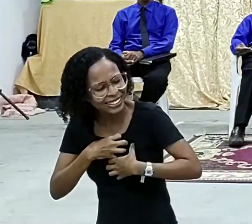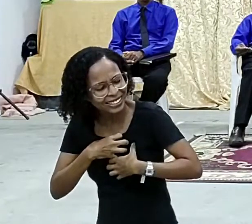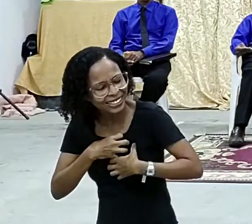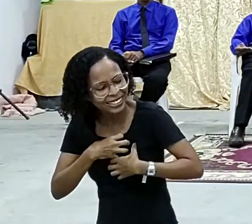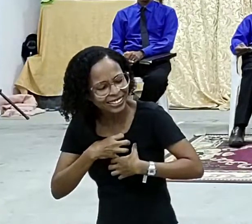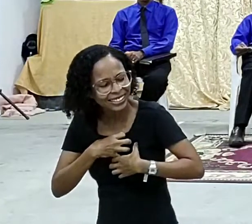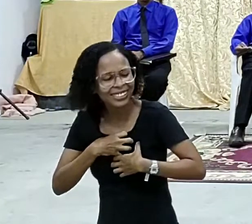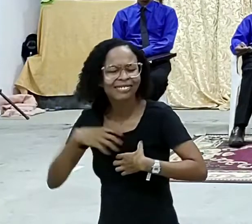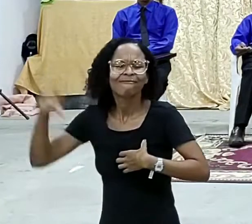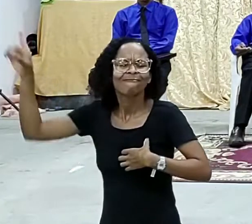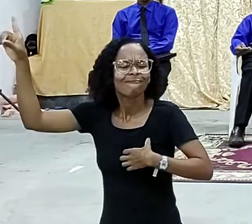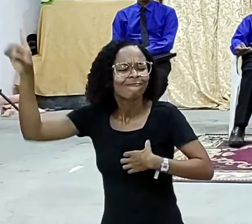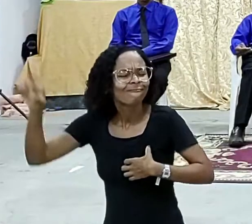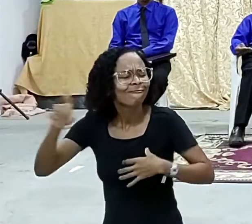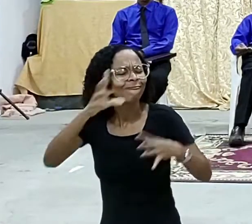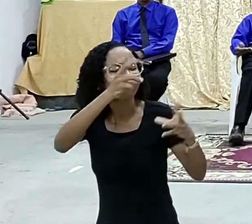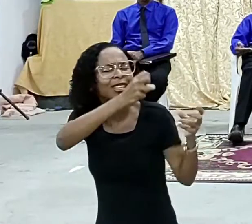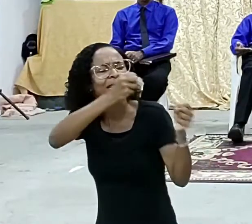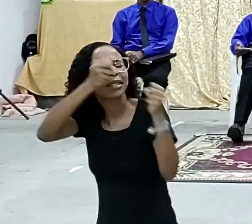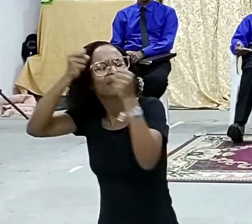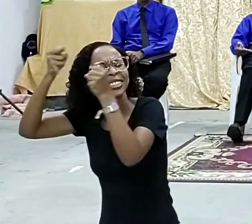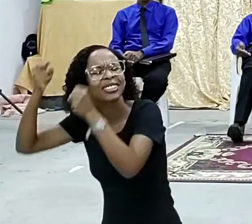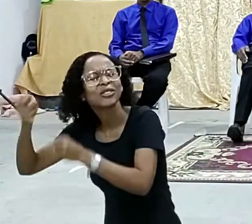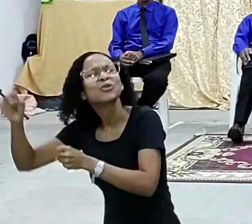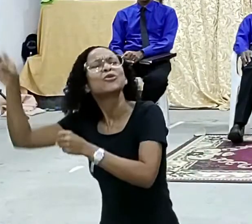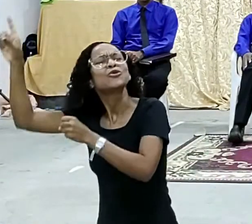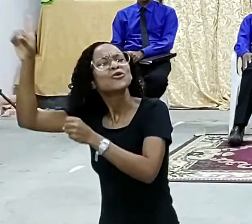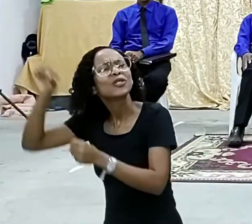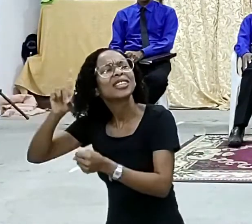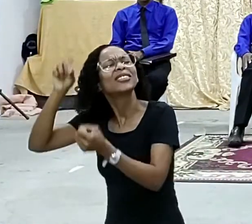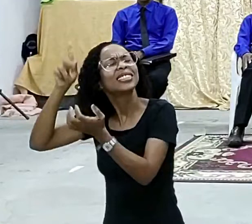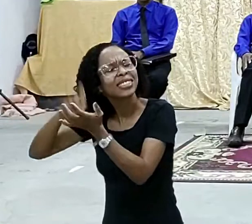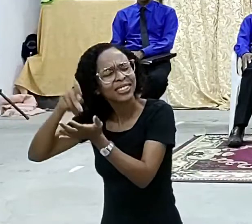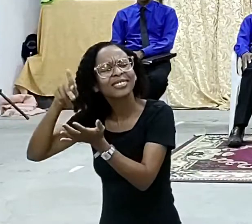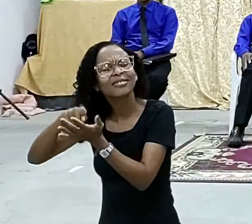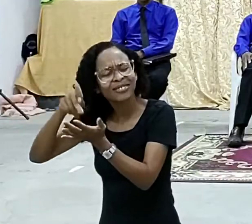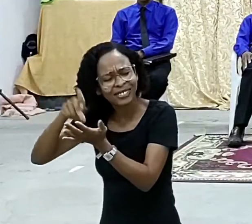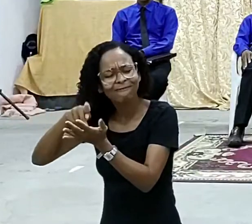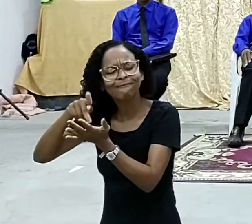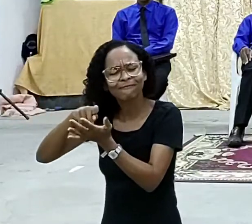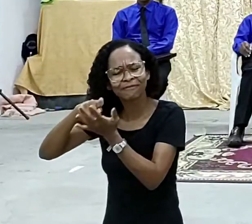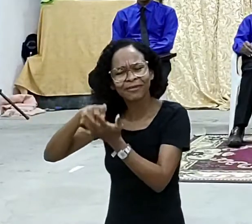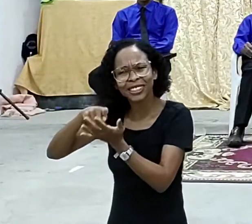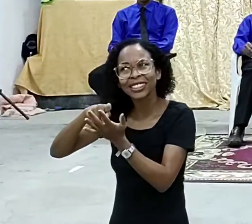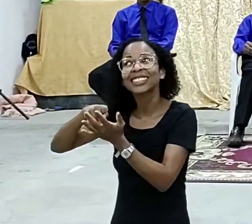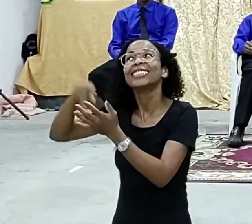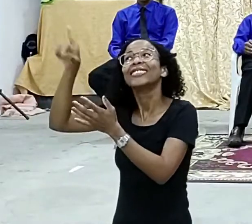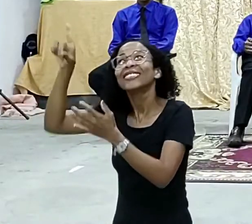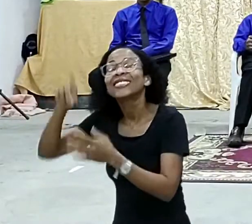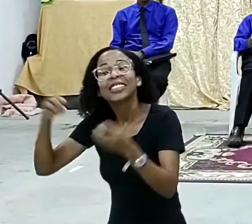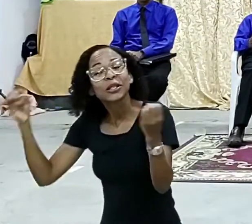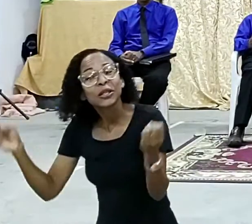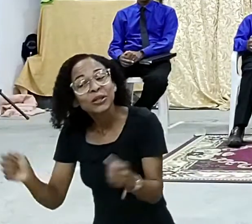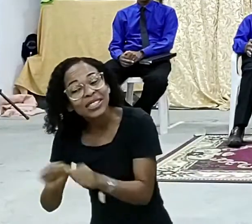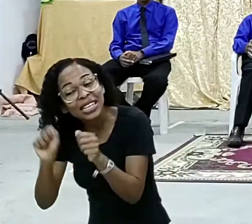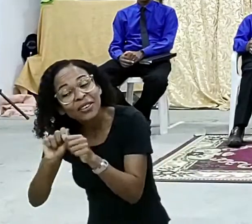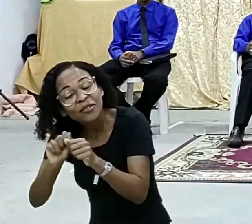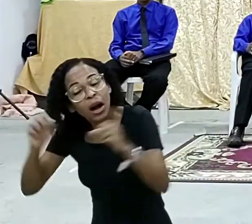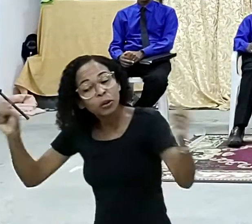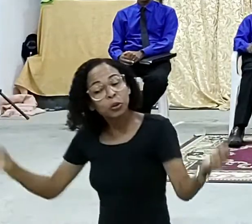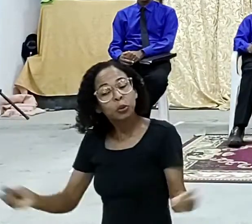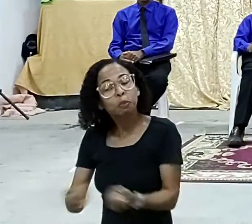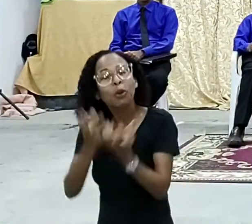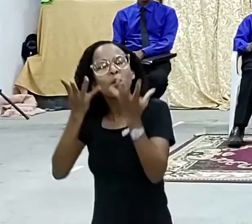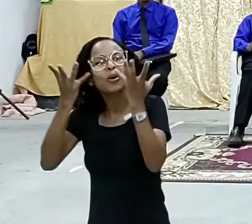Deus, Ele é grande, Ele é poderoso, Ele é verdadeiro. Ele fez e faz grandes coisas.